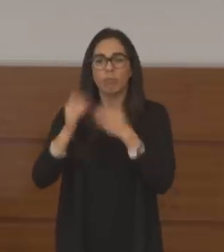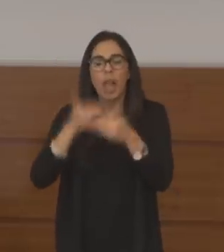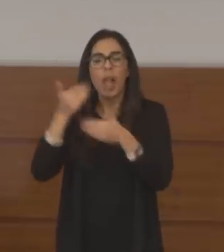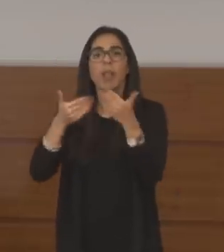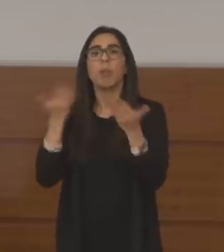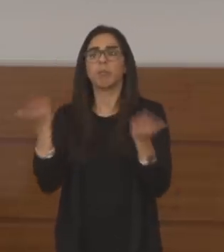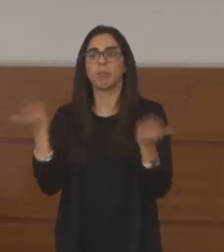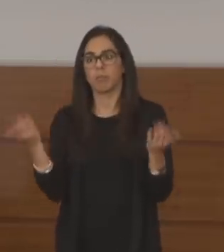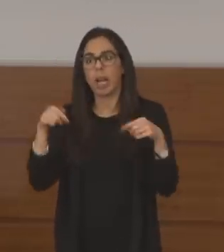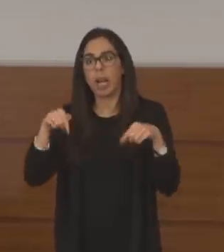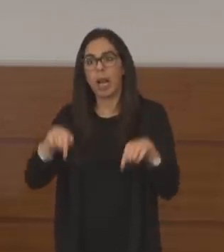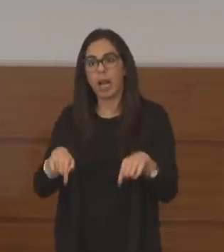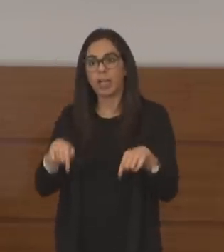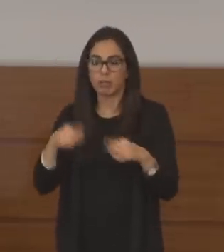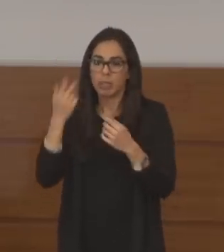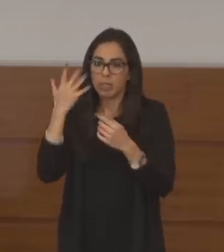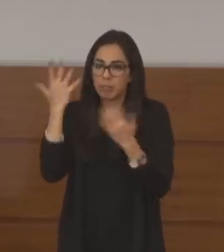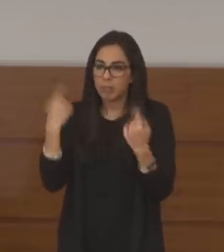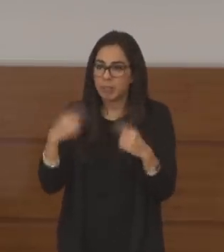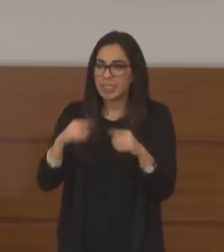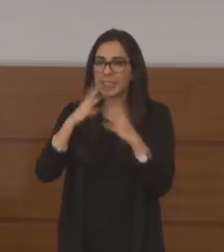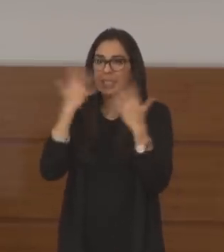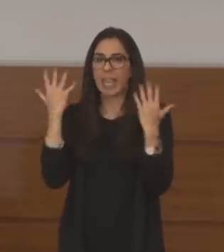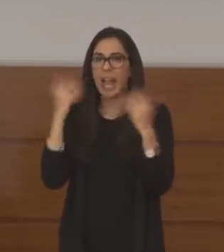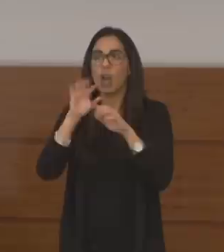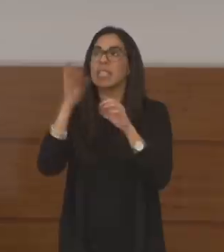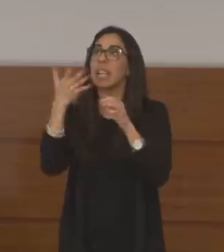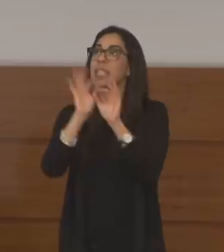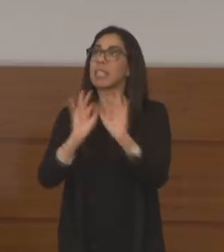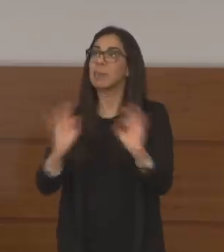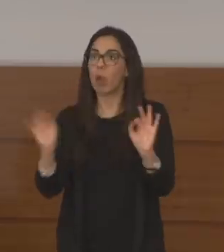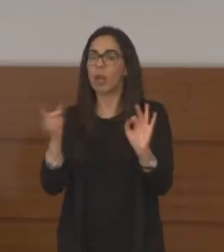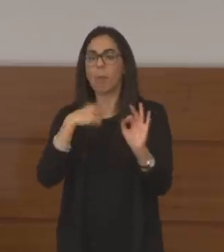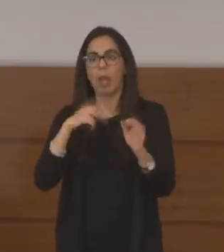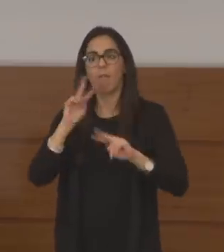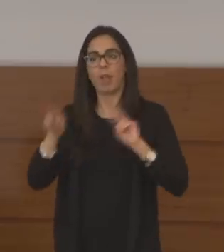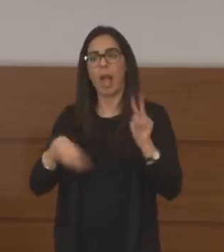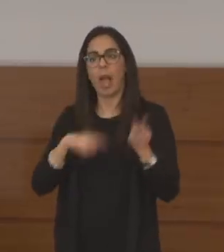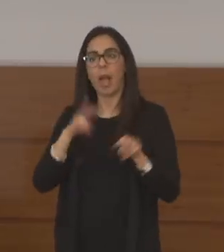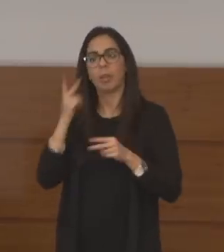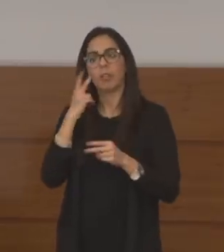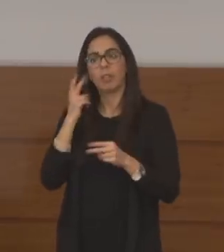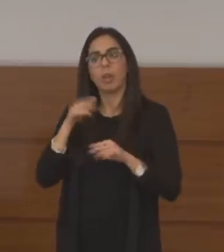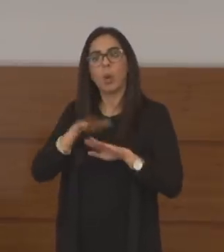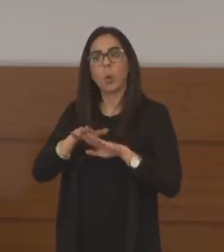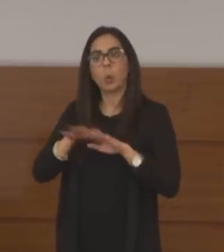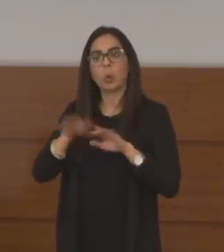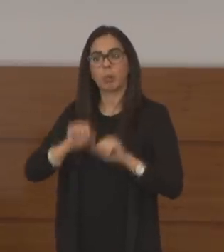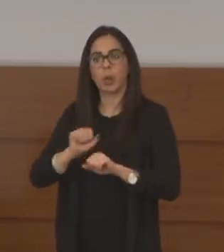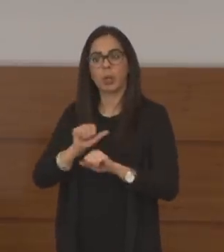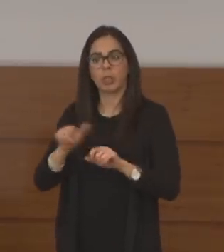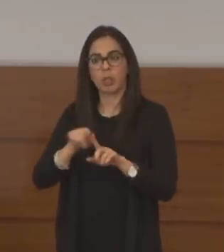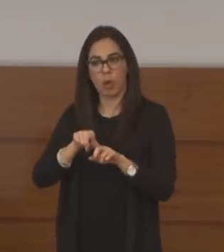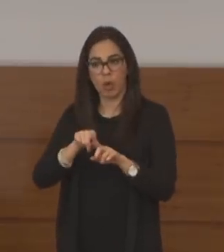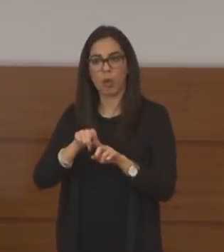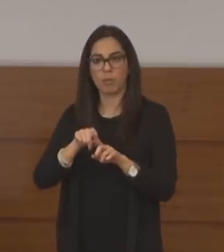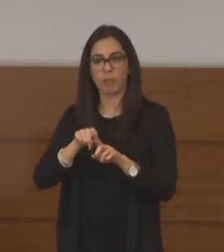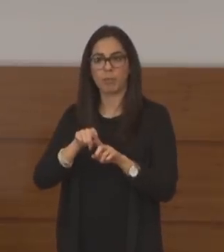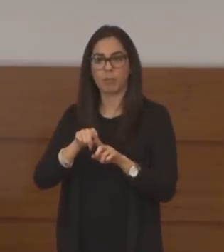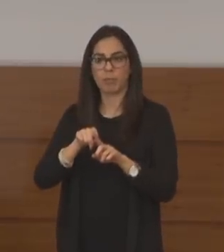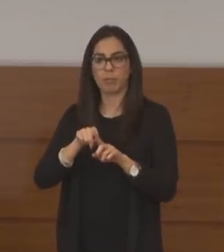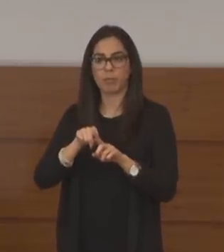che verranno valutati una volta disponibili e soprattutto valutati una volta disponibili a livello di massa